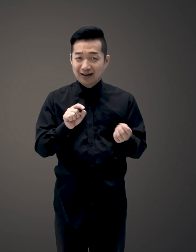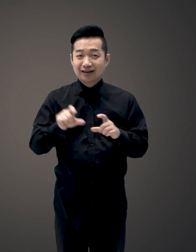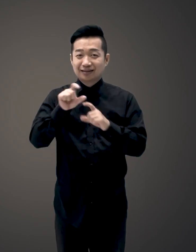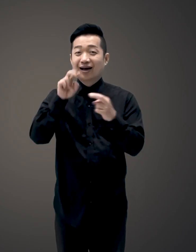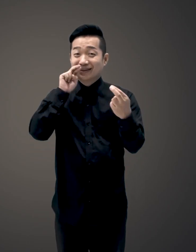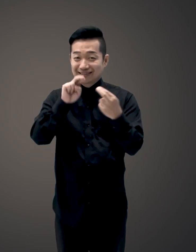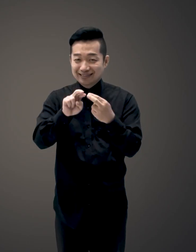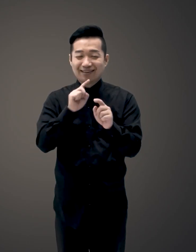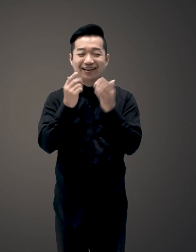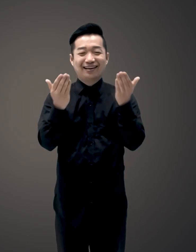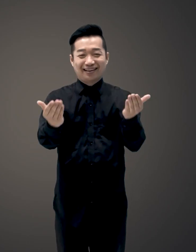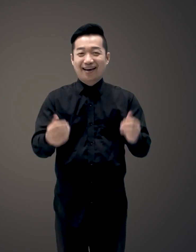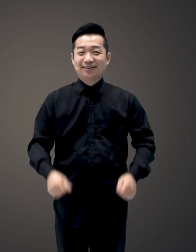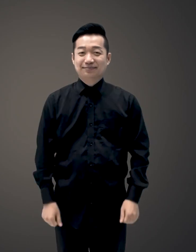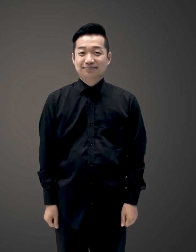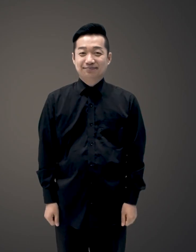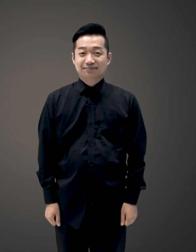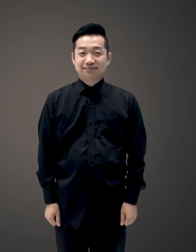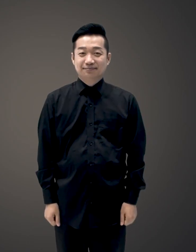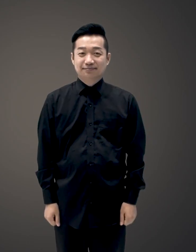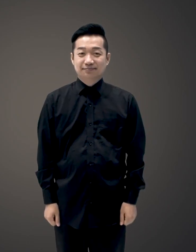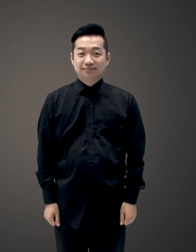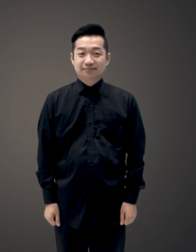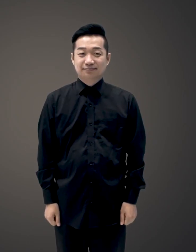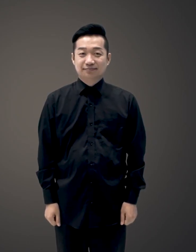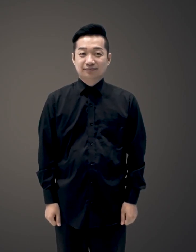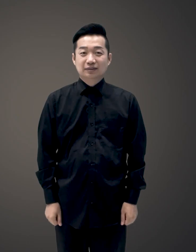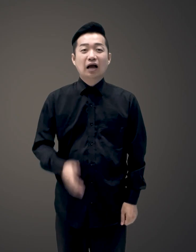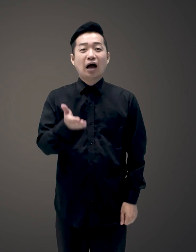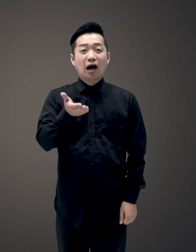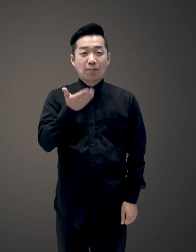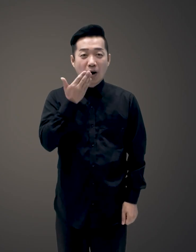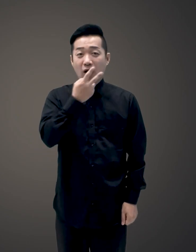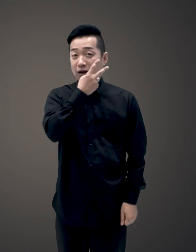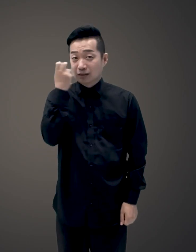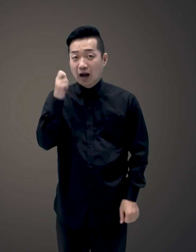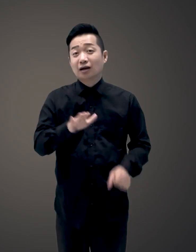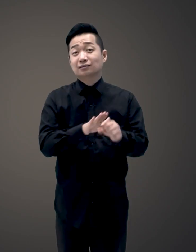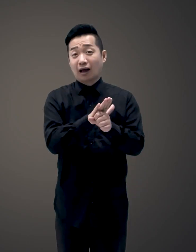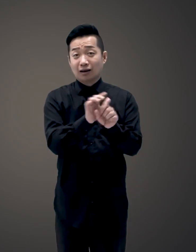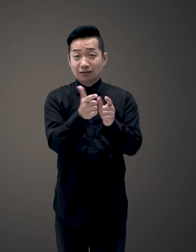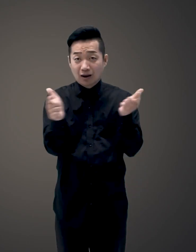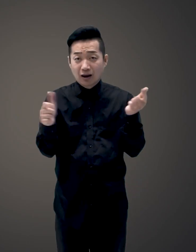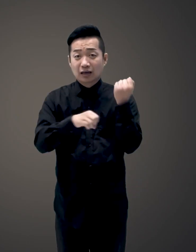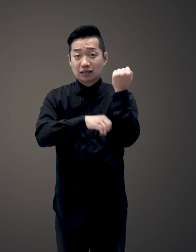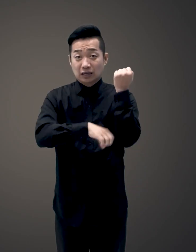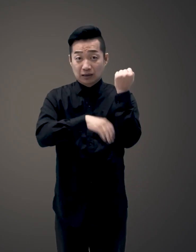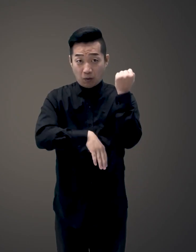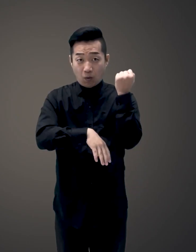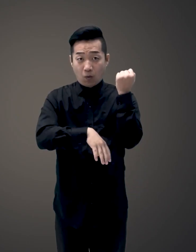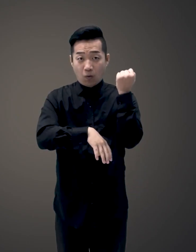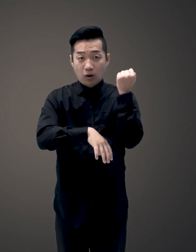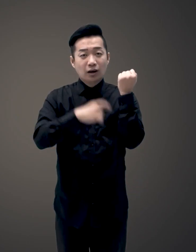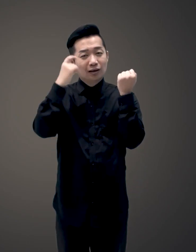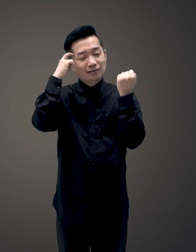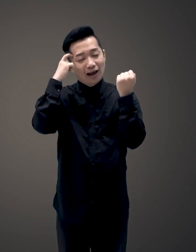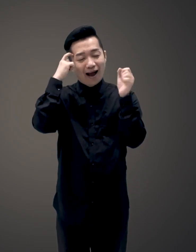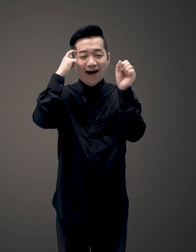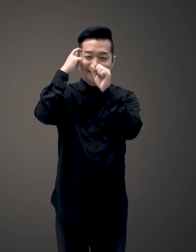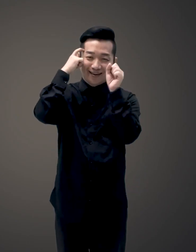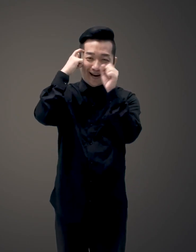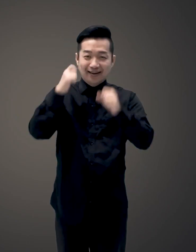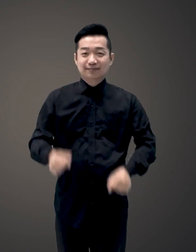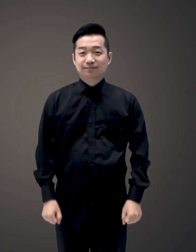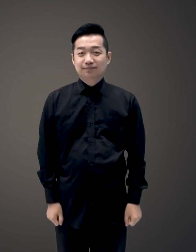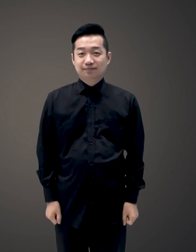좀 더 친해지면 말씀드릴게요. 먹는 거, 자는 거, 사랑하는 거 그런 기본적인 것들에 대해 생각하는